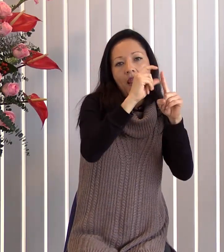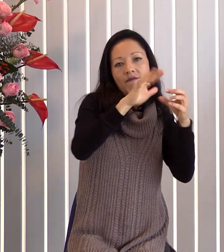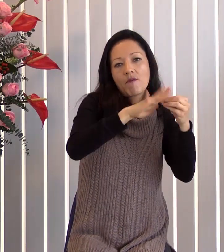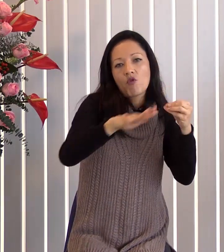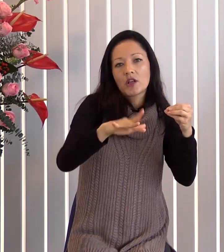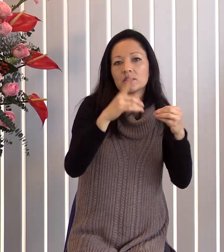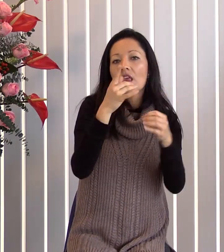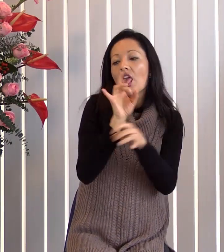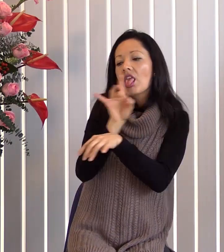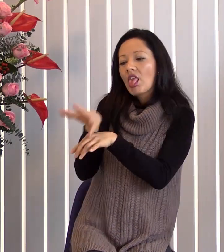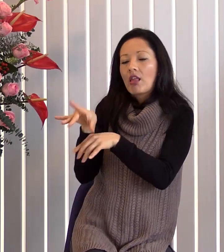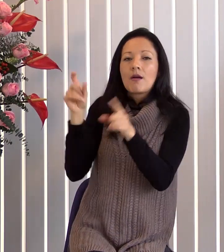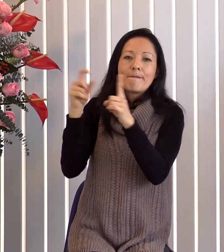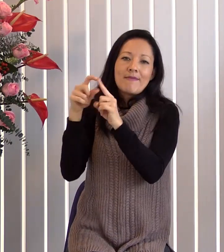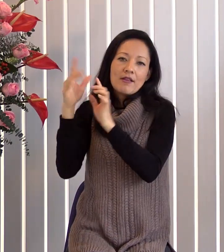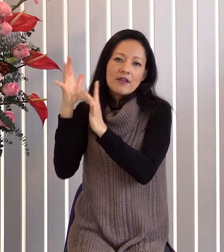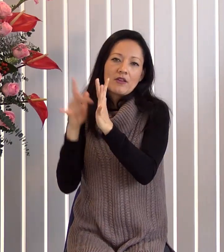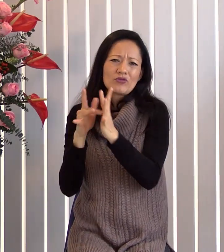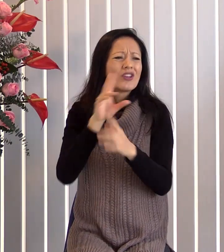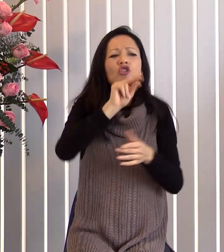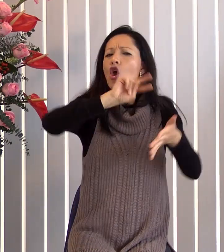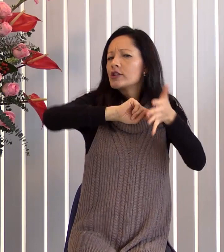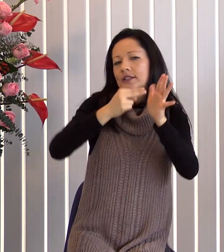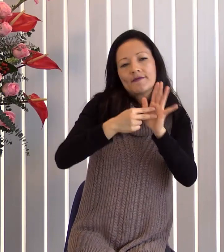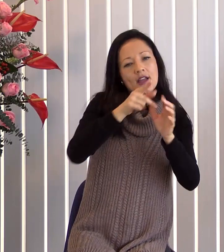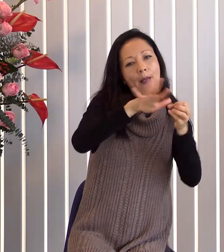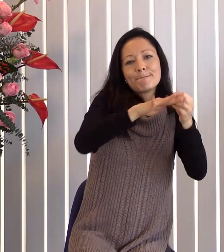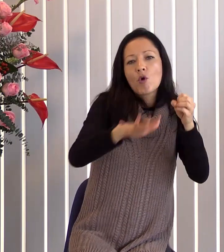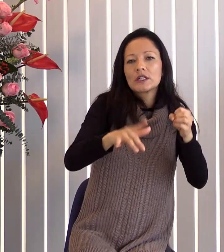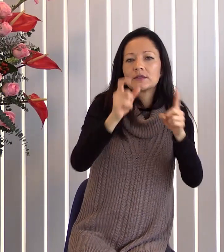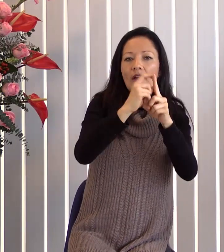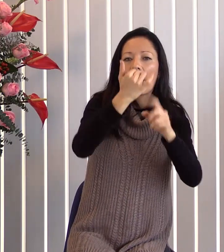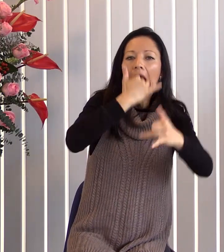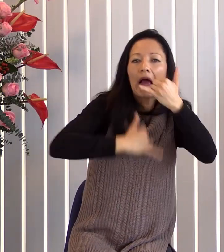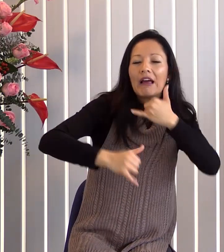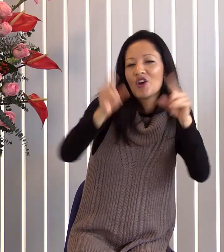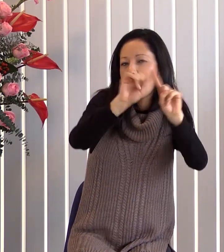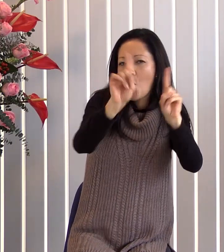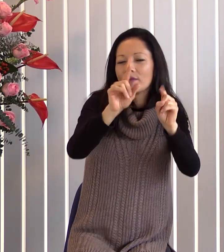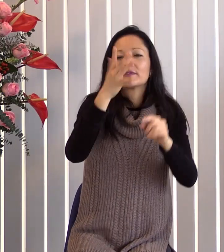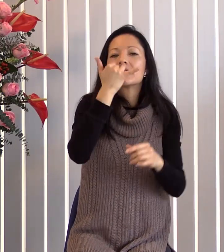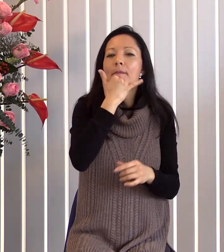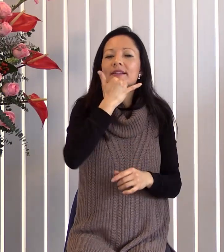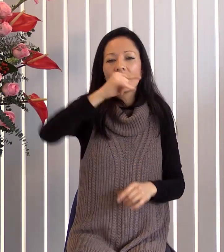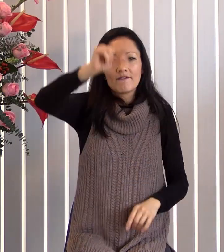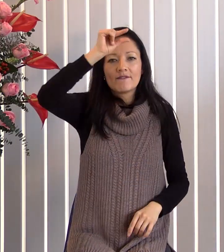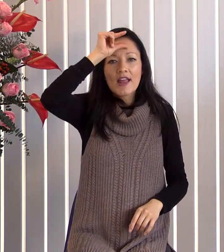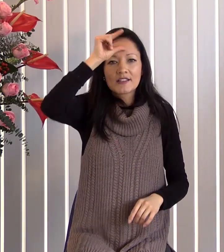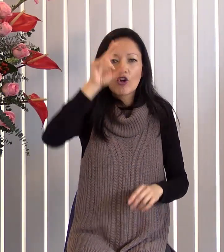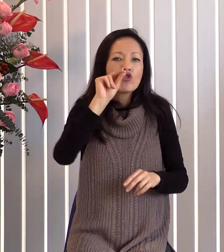Y no es porque Moisés haya hablado mal, sino porque ellos no están entendiendo de qué habla Moisés.